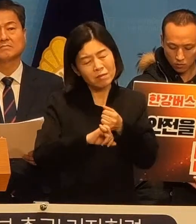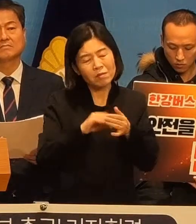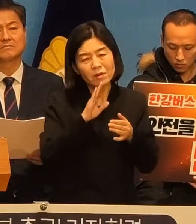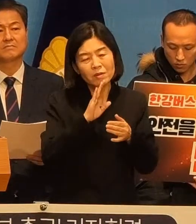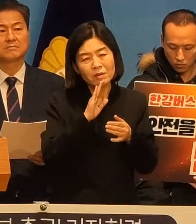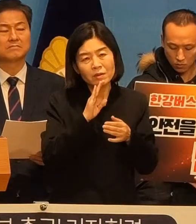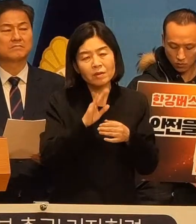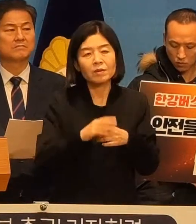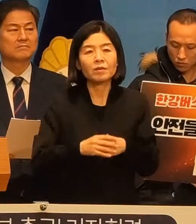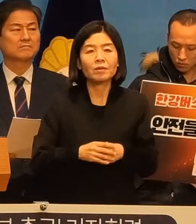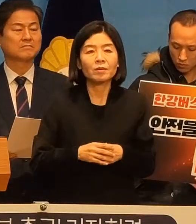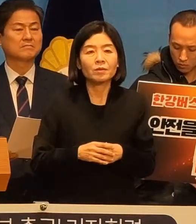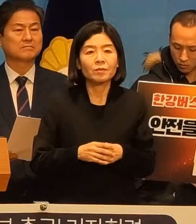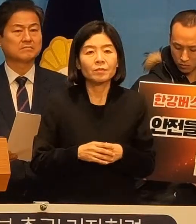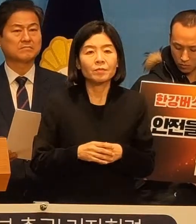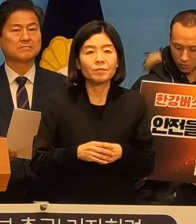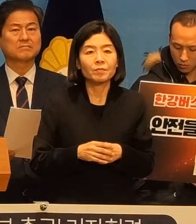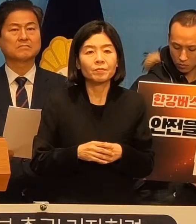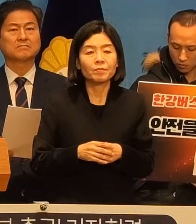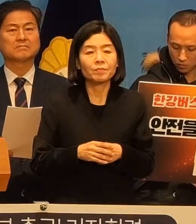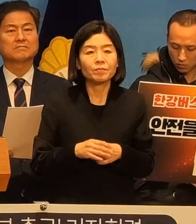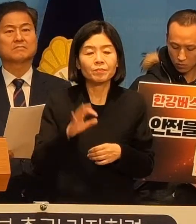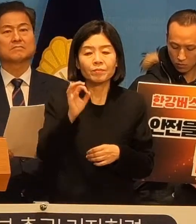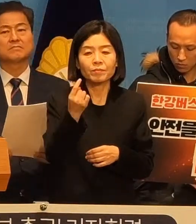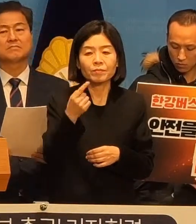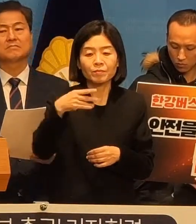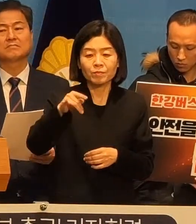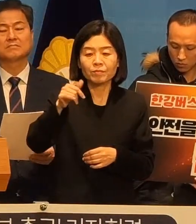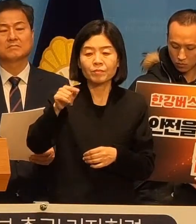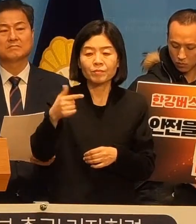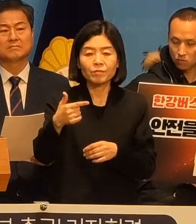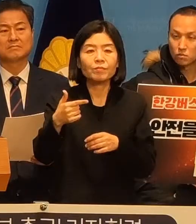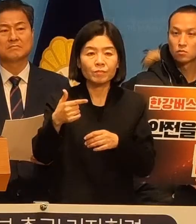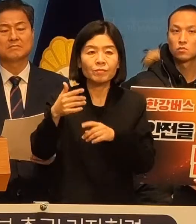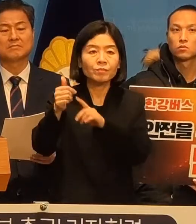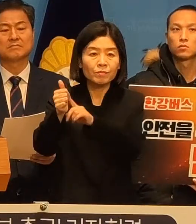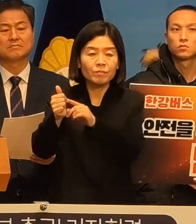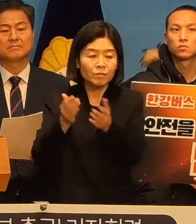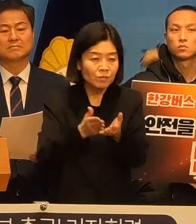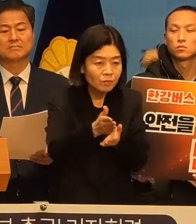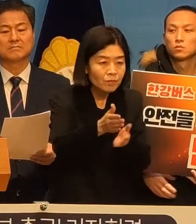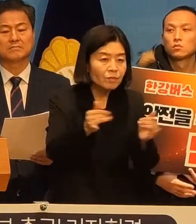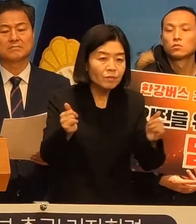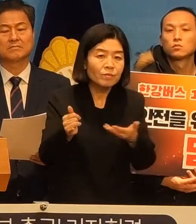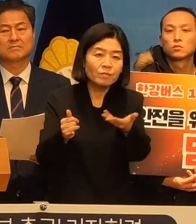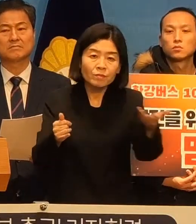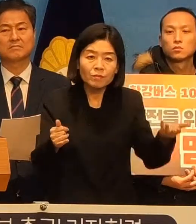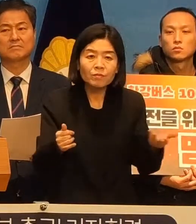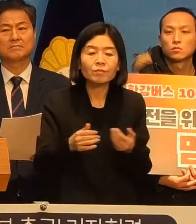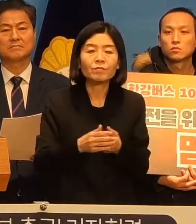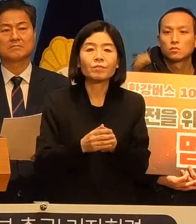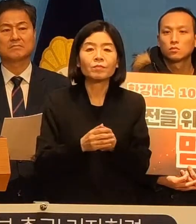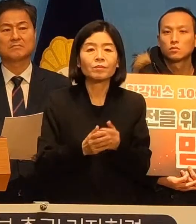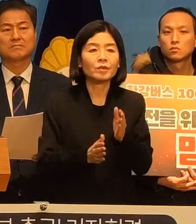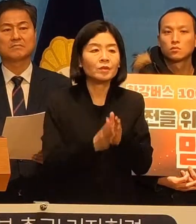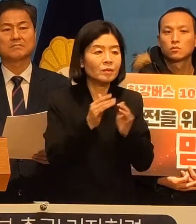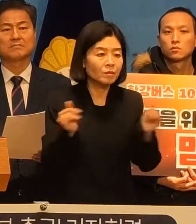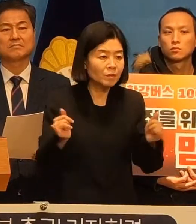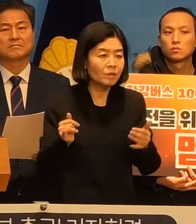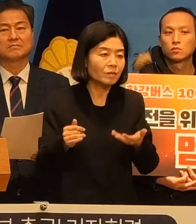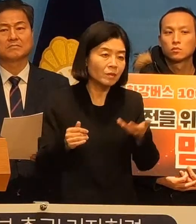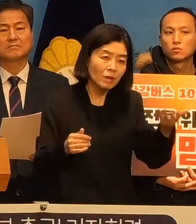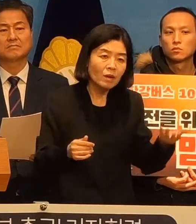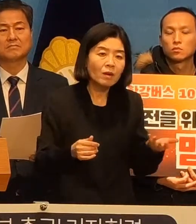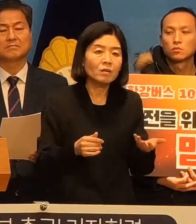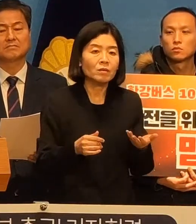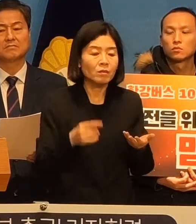그런 구조라고 볼 수 있습니다. 따라서 오세훈 시장이 전문가들에게 그리고 또 시민사회를 통해서